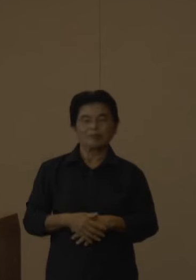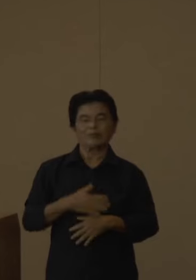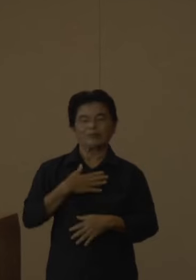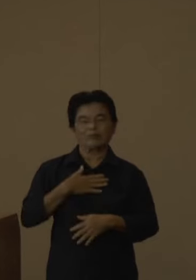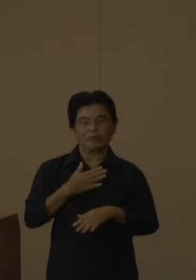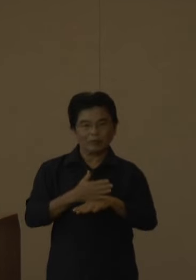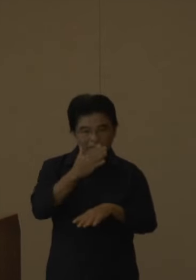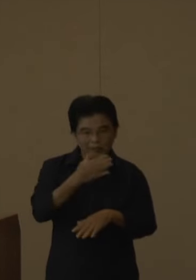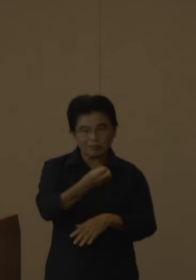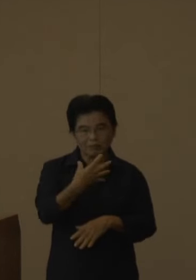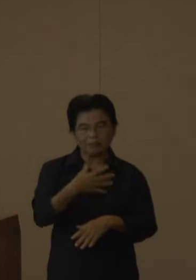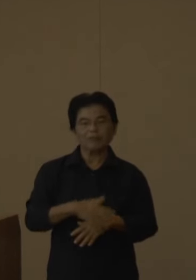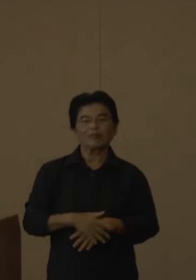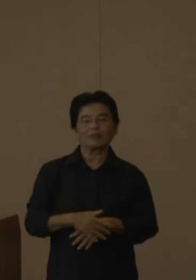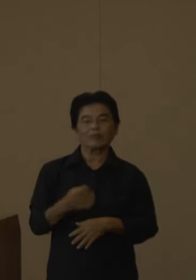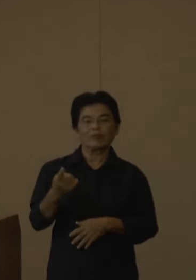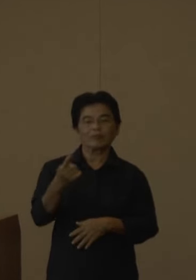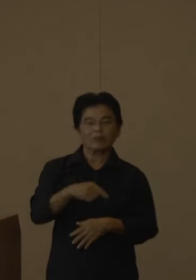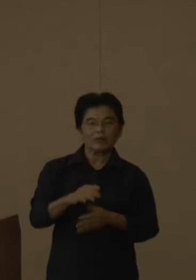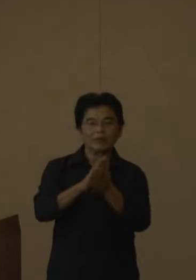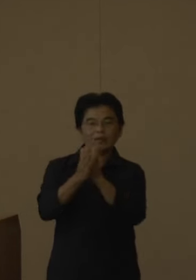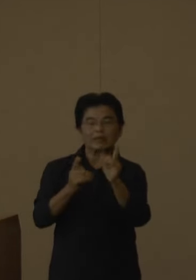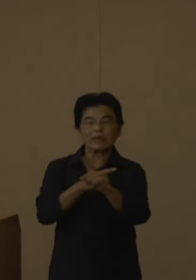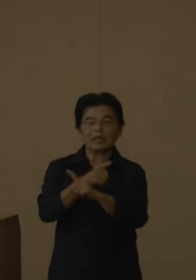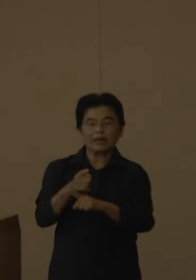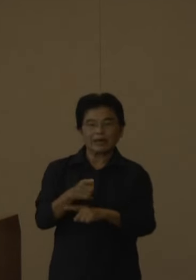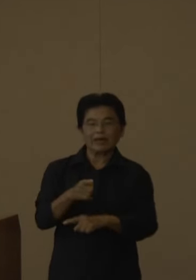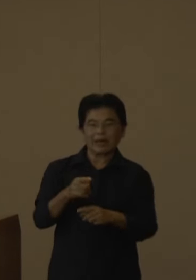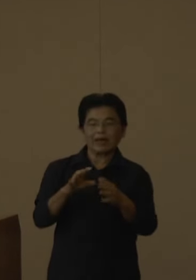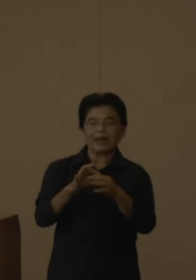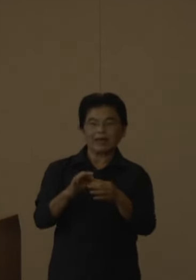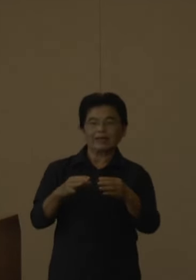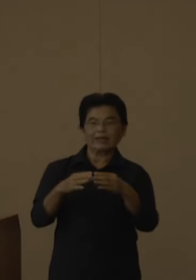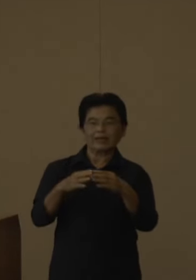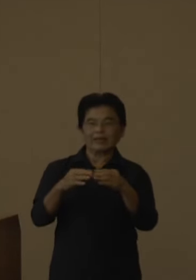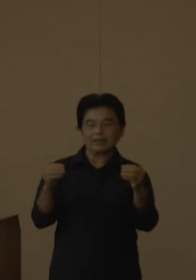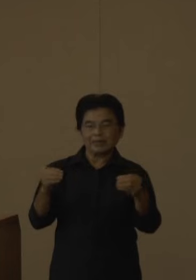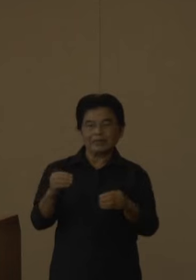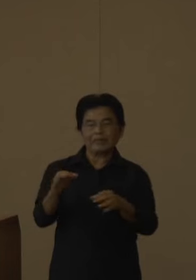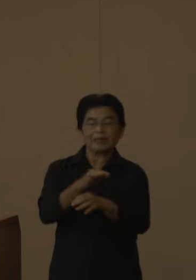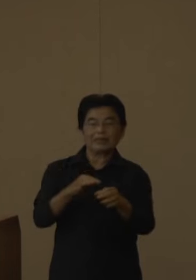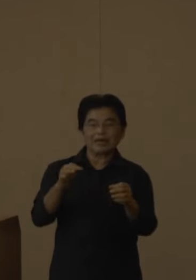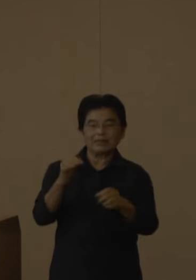はい、次に県外幹事社、日経新聞さん、お願いします。